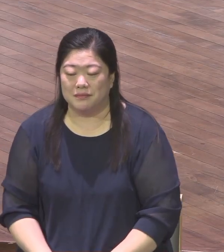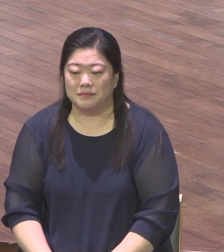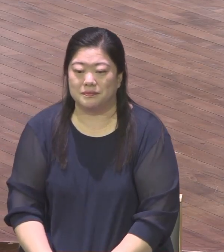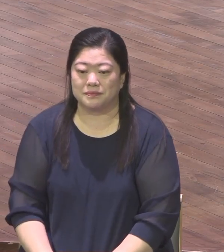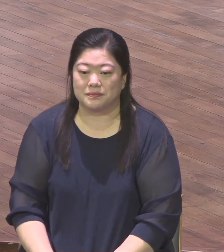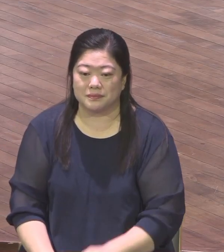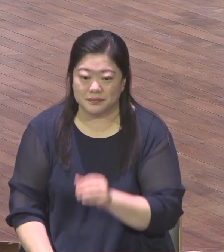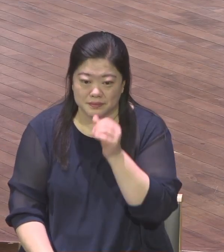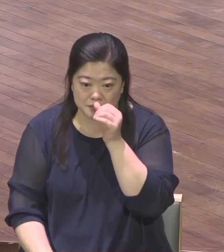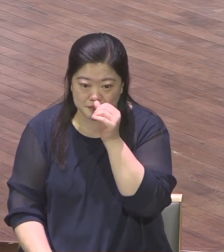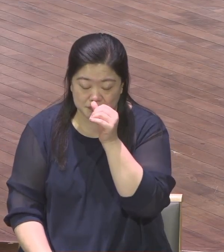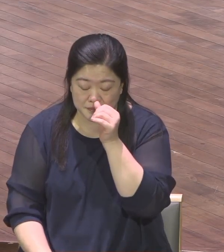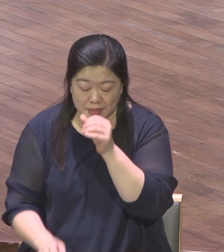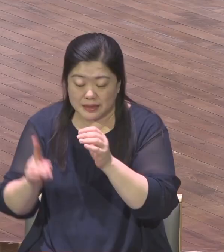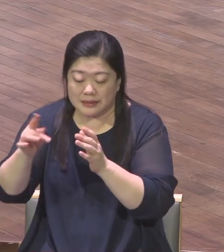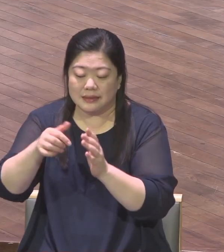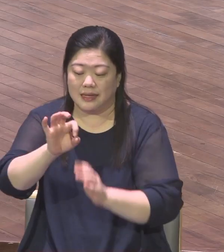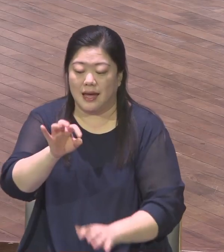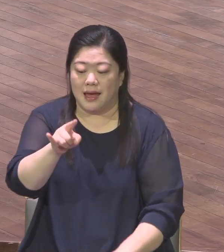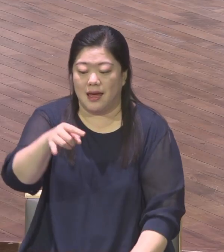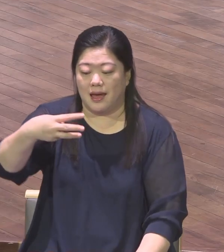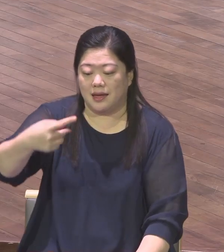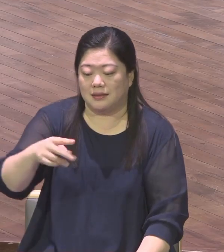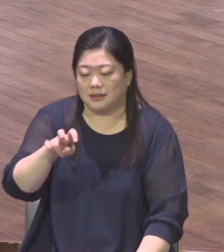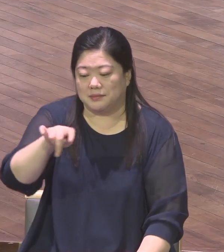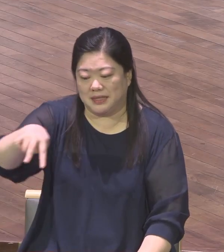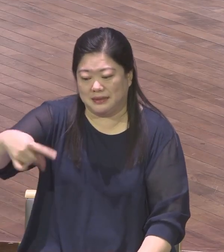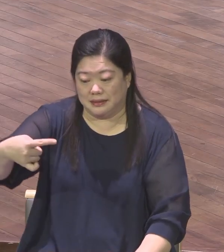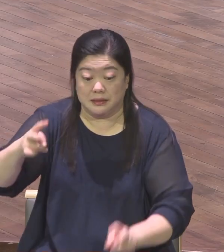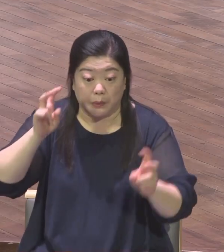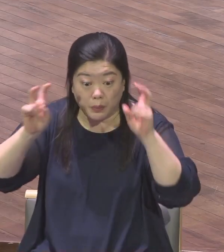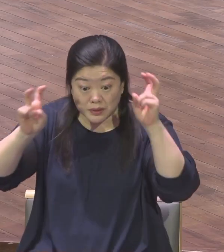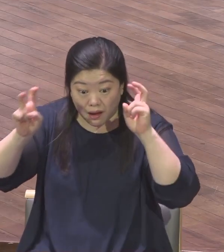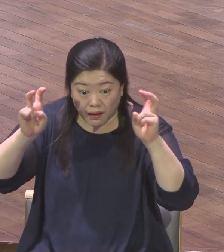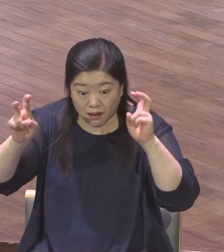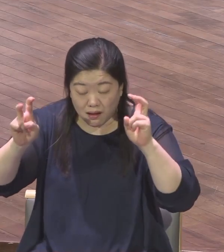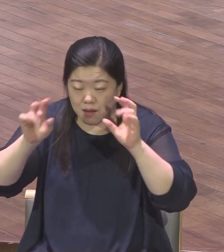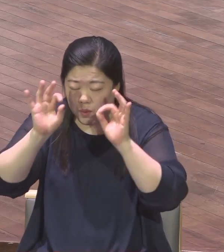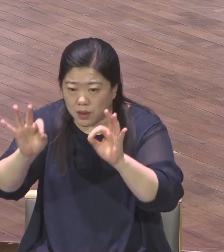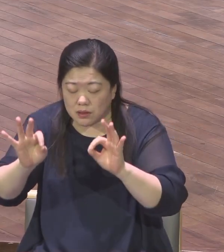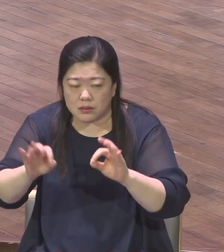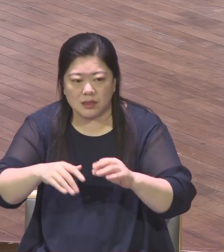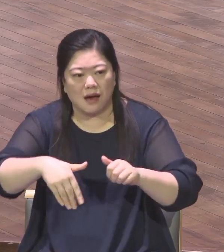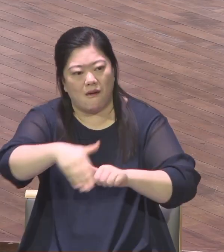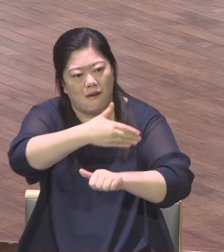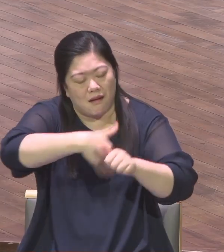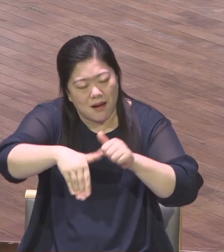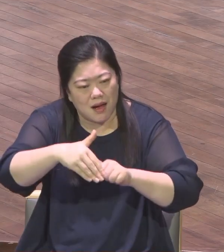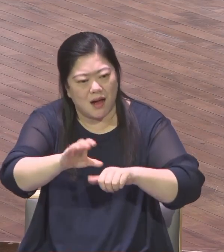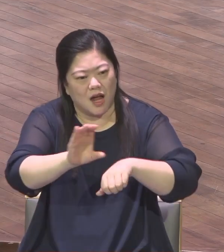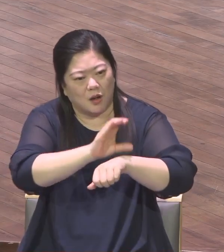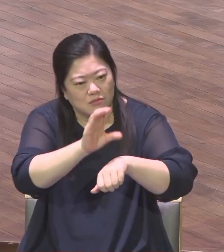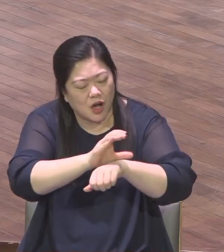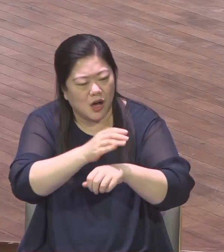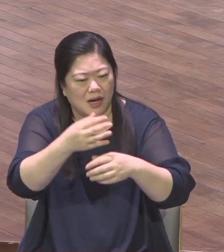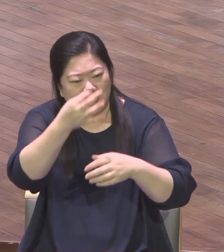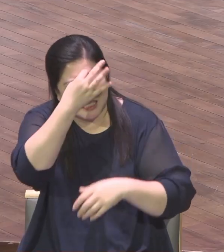에르메스가 주는 기업 정신이지요. 주변의 환경은 광속도로